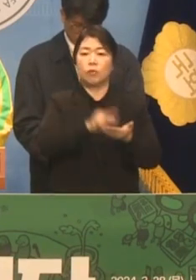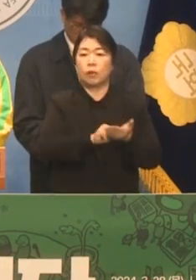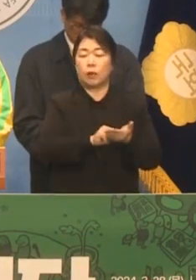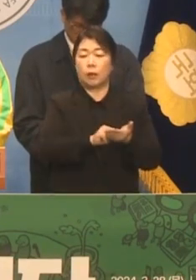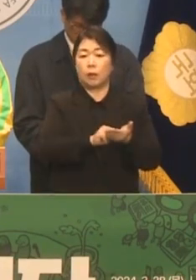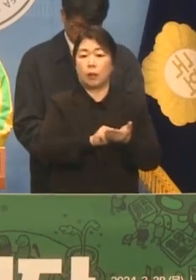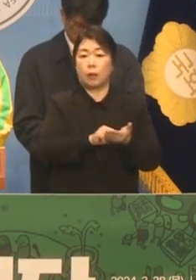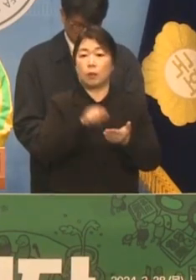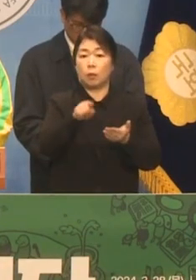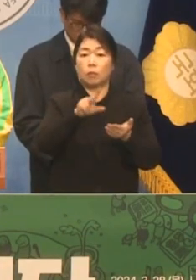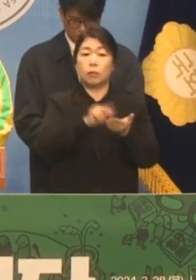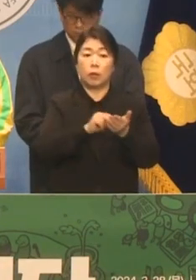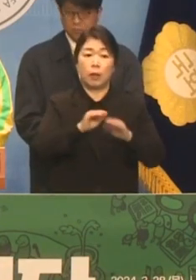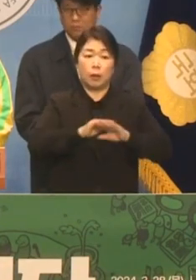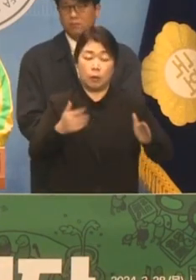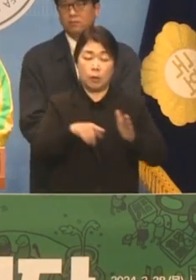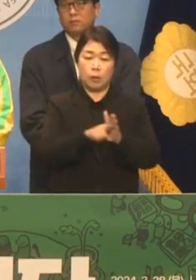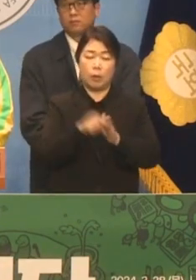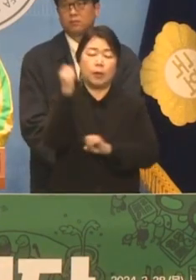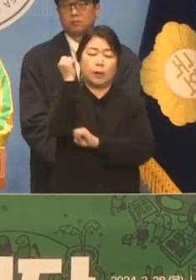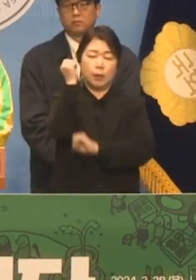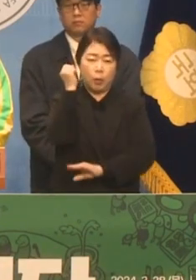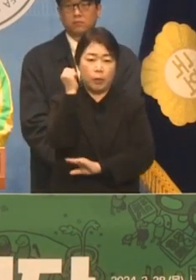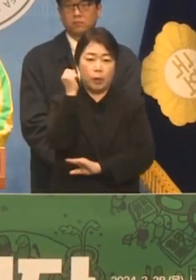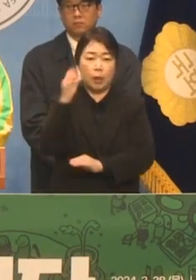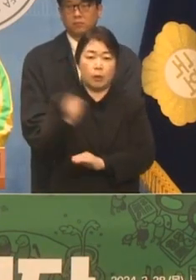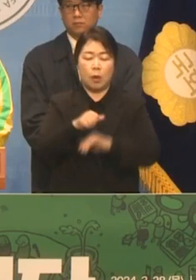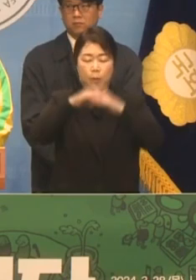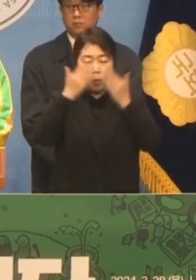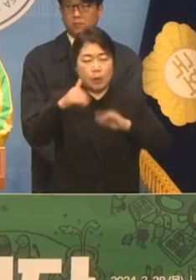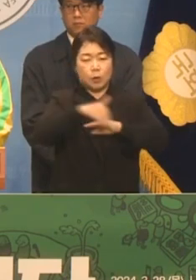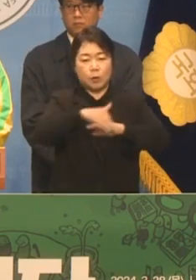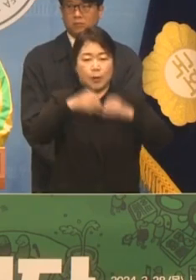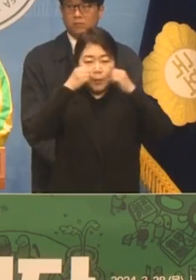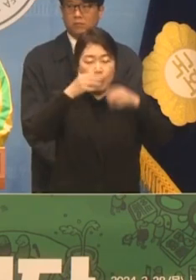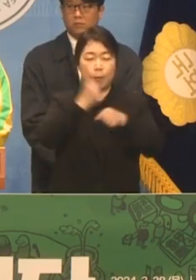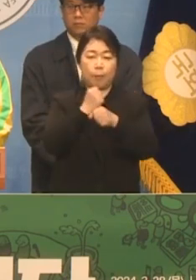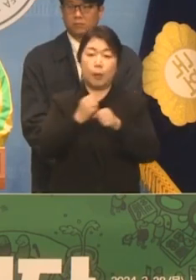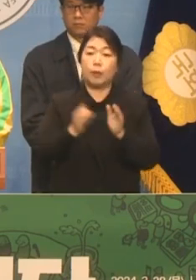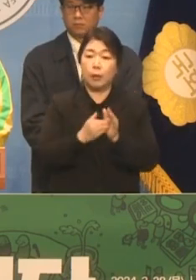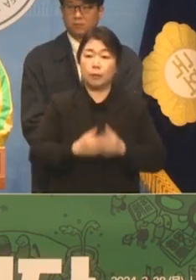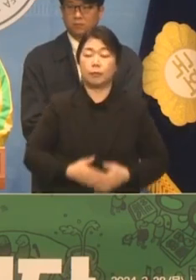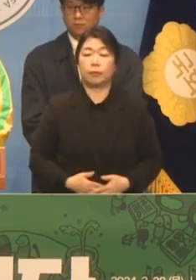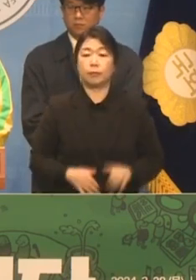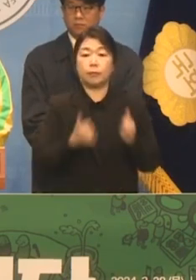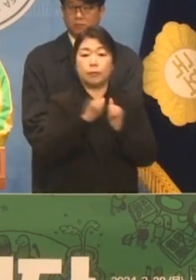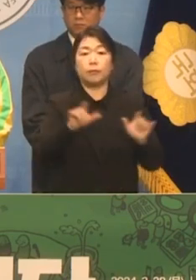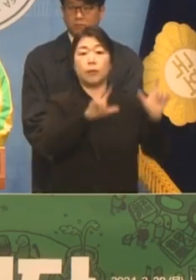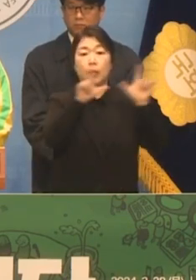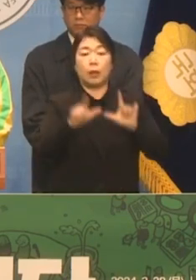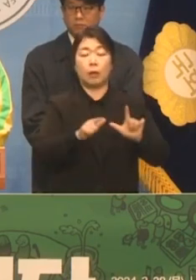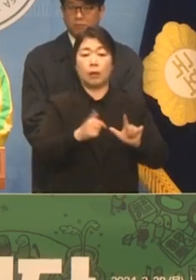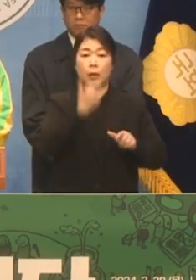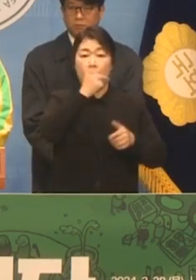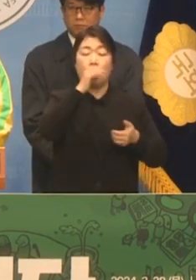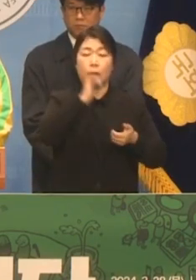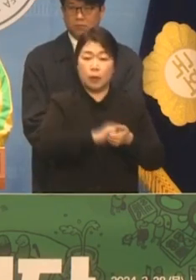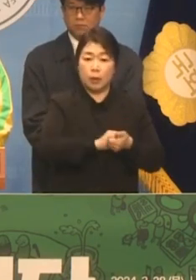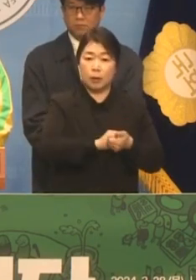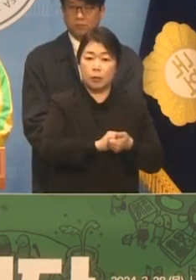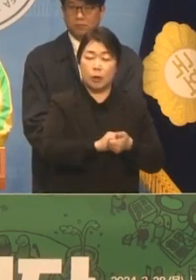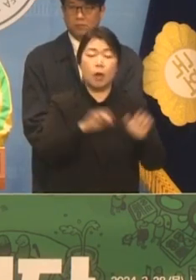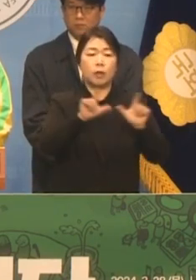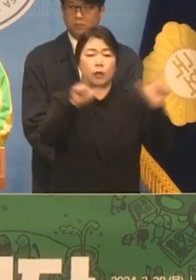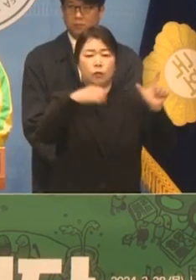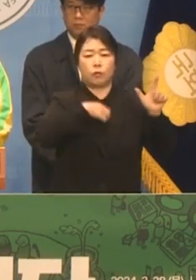기본 원칙으로 해서 모든 정책을 새로 짰습니다 즉 생태적 한계 내에서 기후위기를 국가 최우성